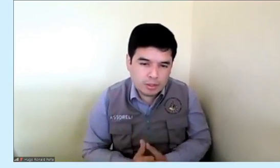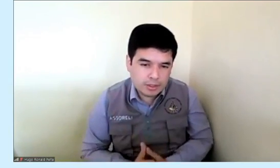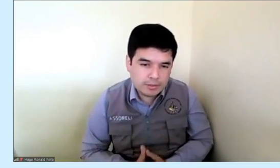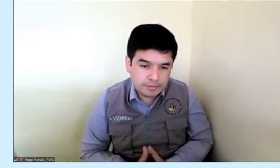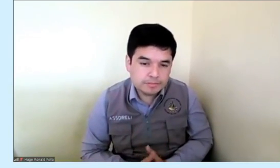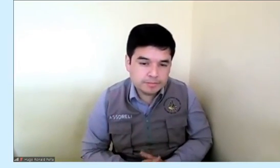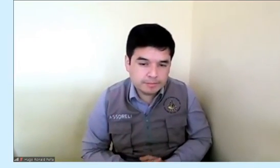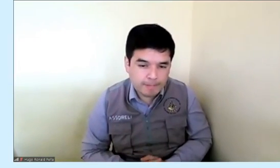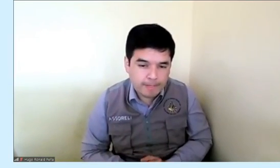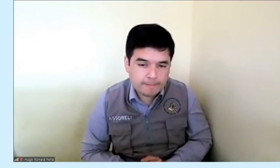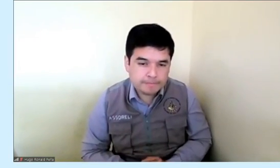Ustedes responden.